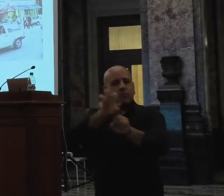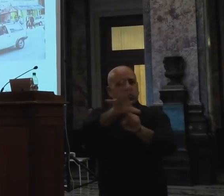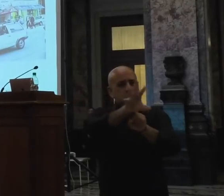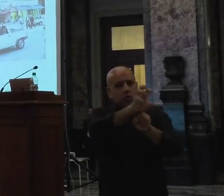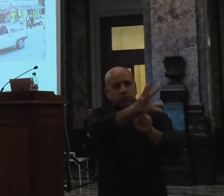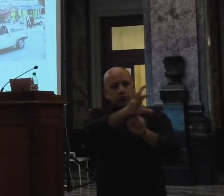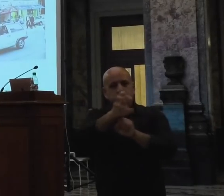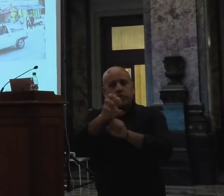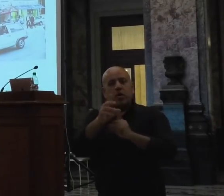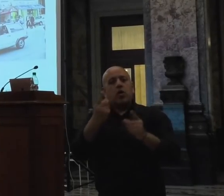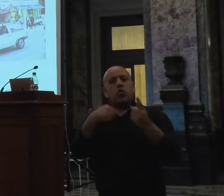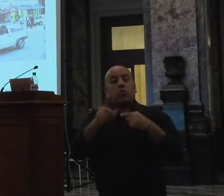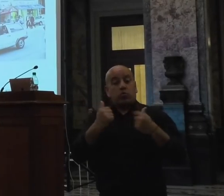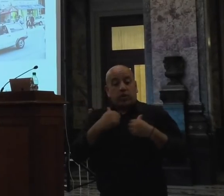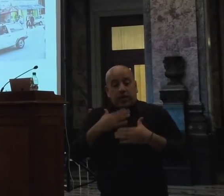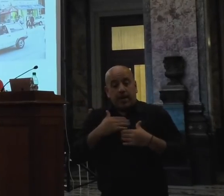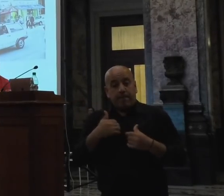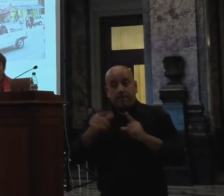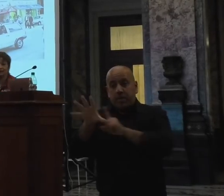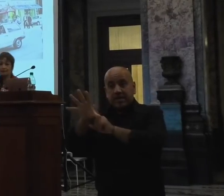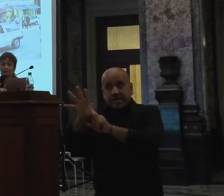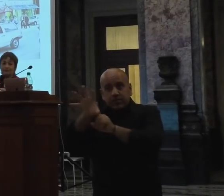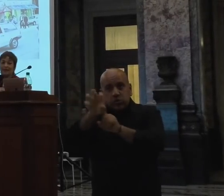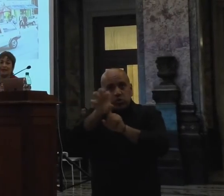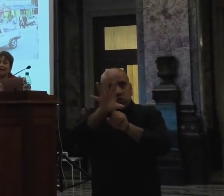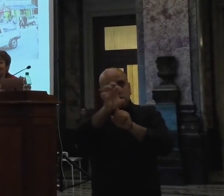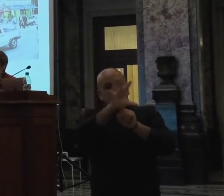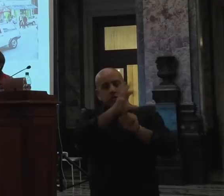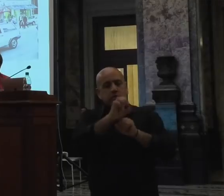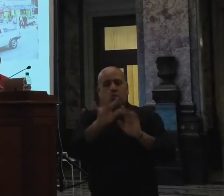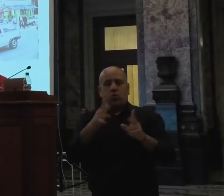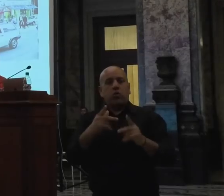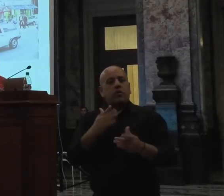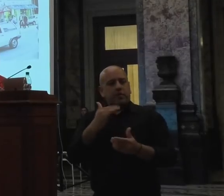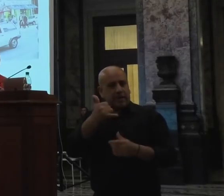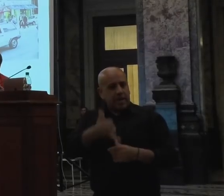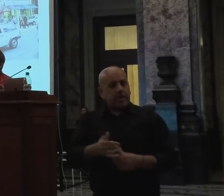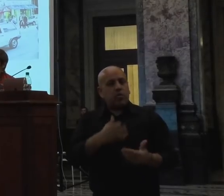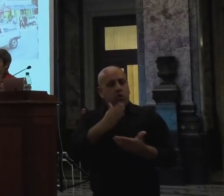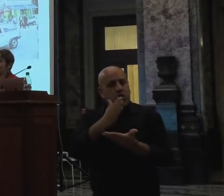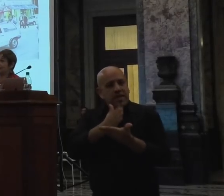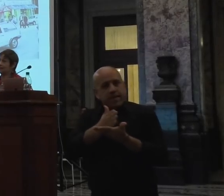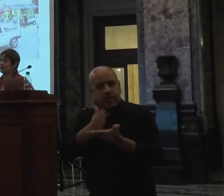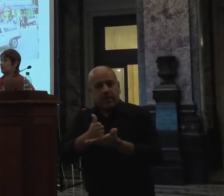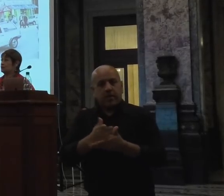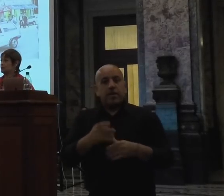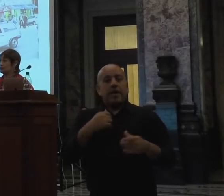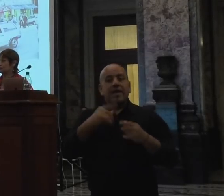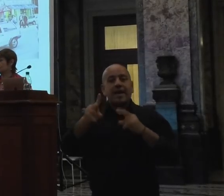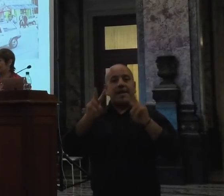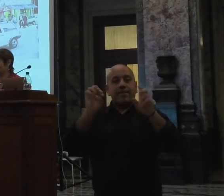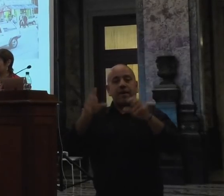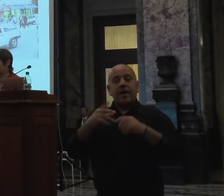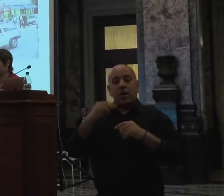muchísimo, al mismo tiempo nuestra percepción es bastante limitada? Por años la psicología cognitiva ha hablado de